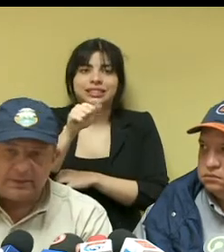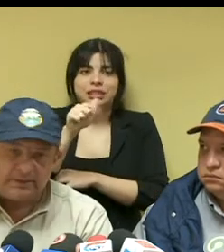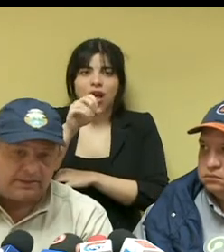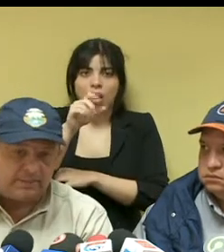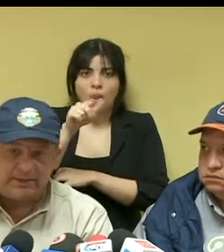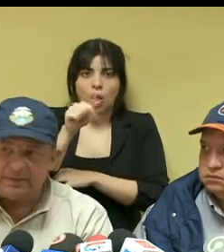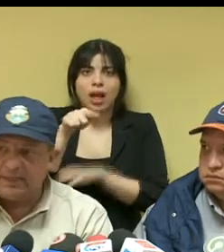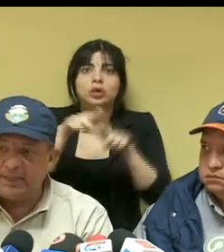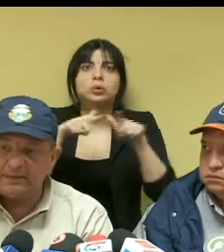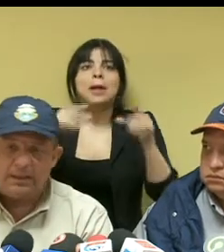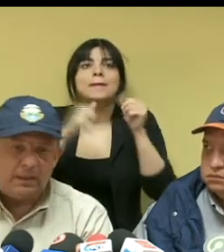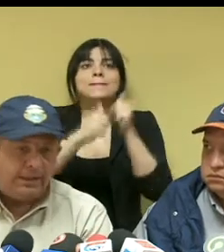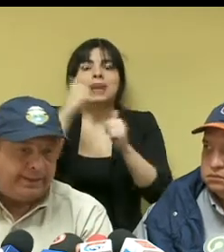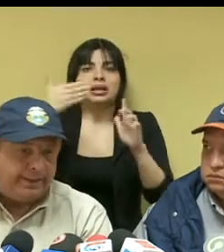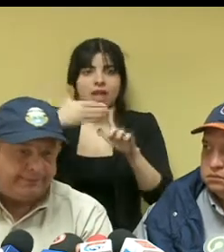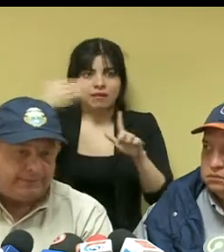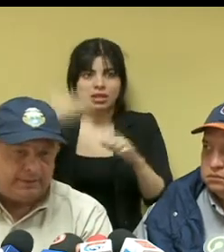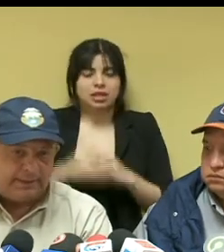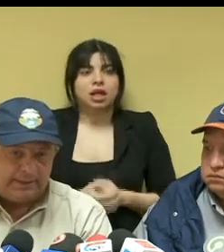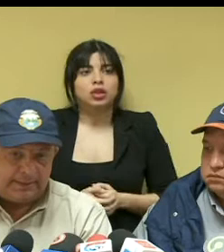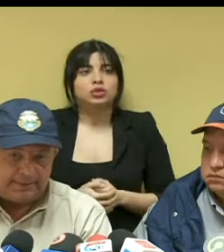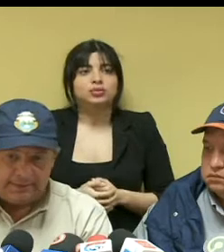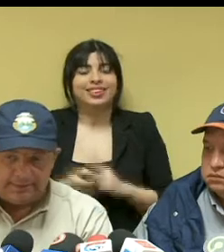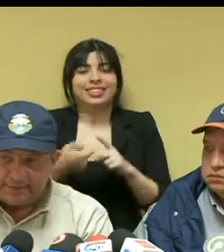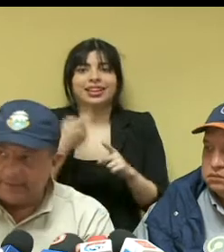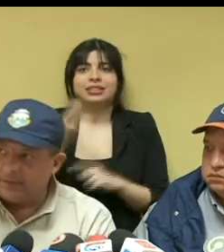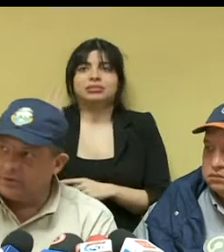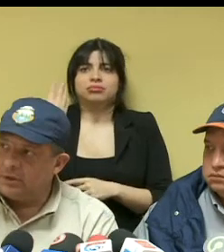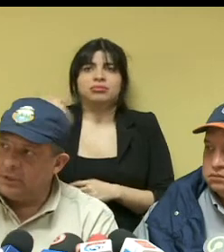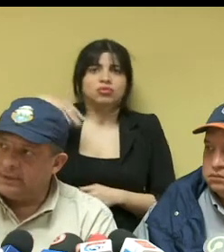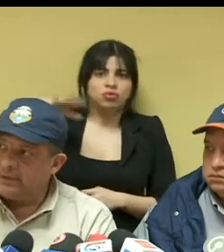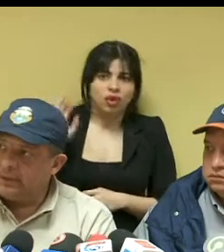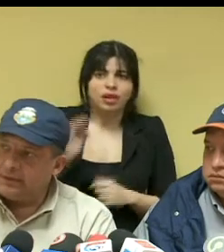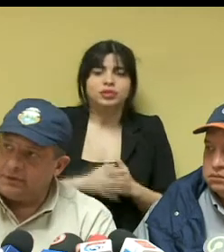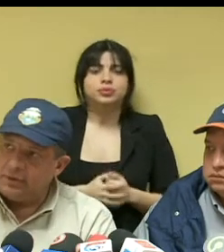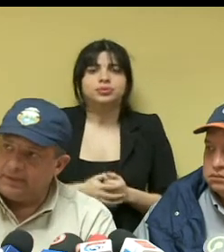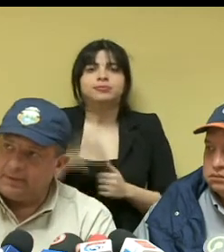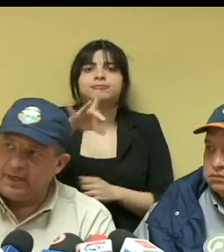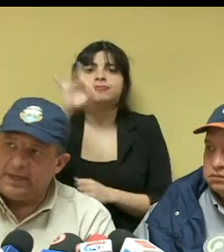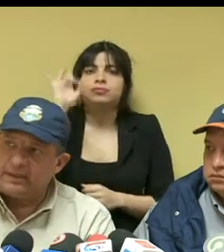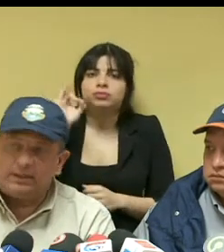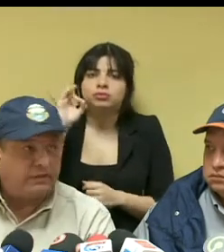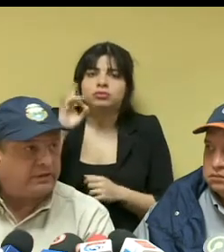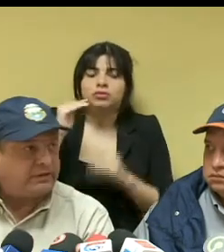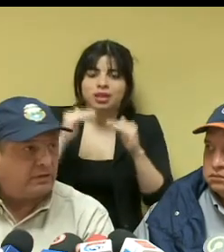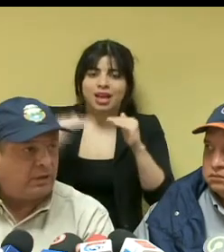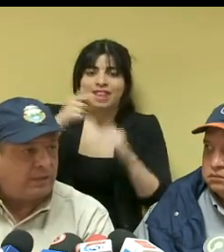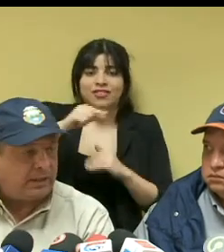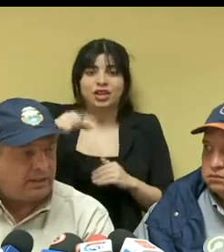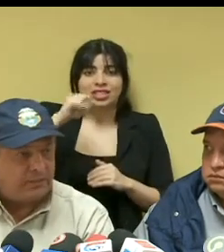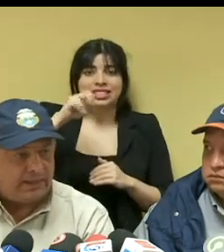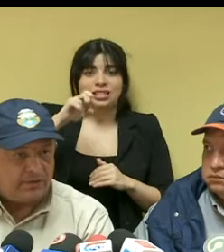las zonas que están más afectadas. Desde hace ya rato se detectó en la cuenca alta del río